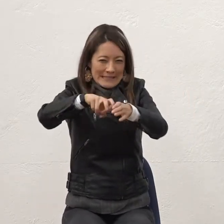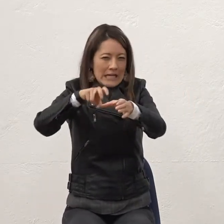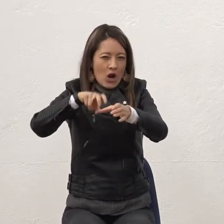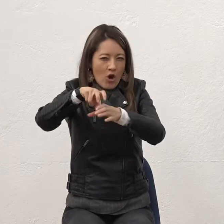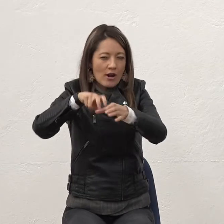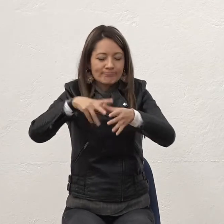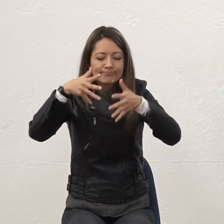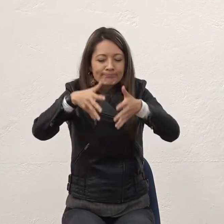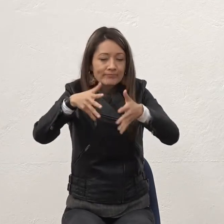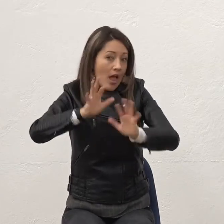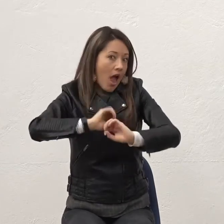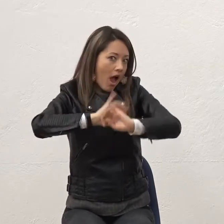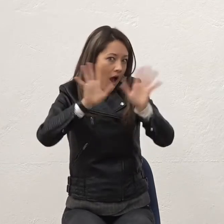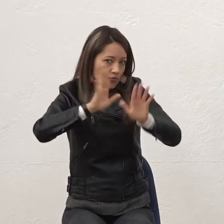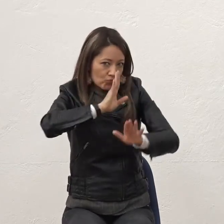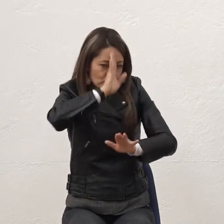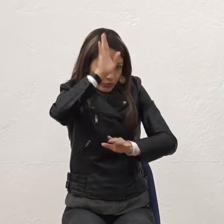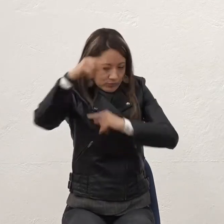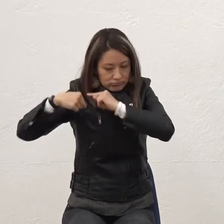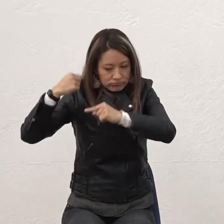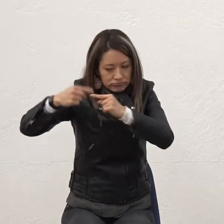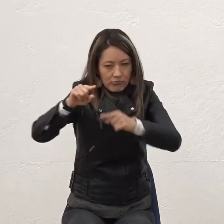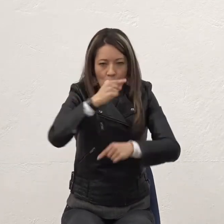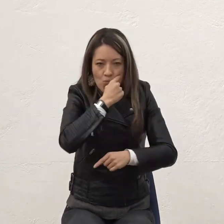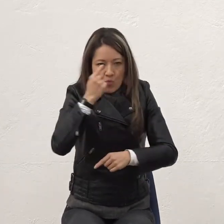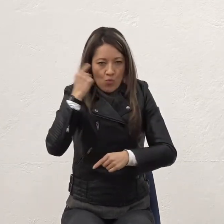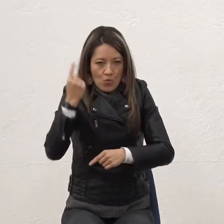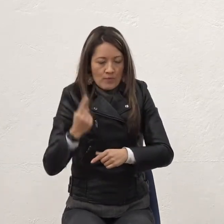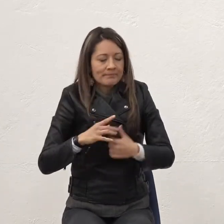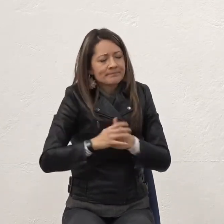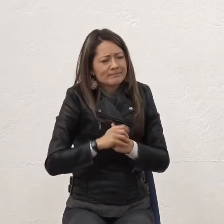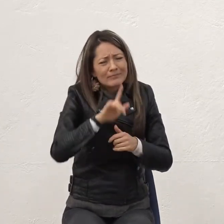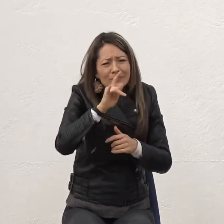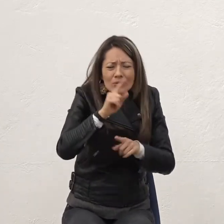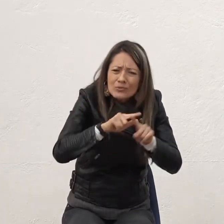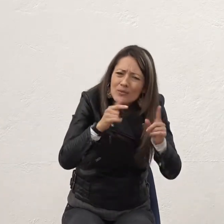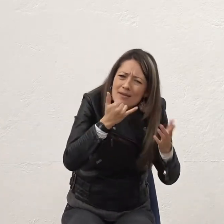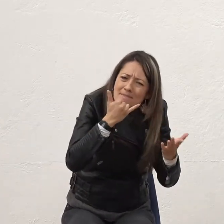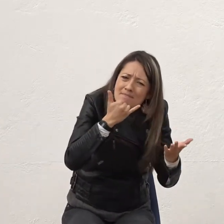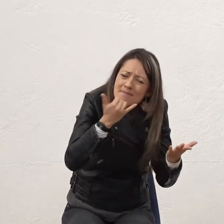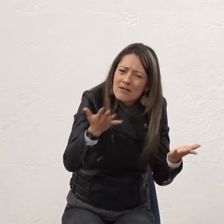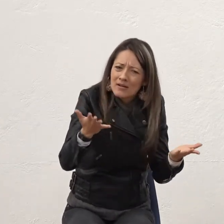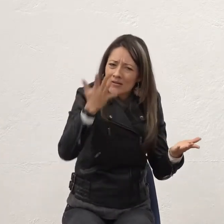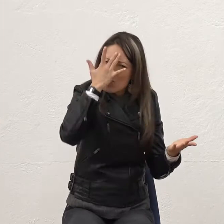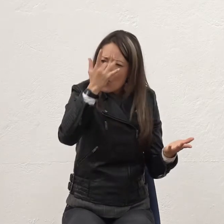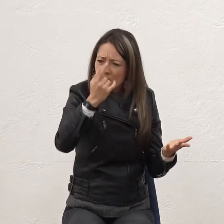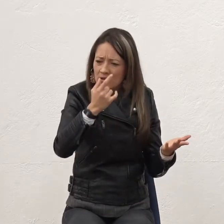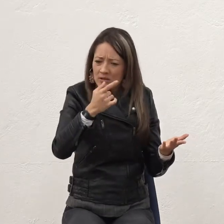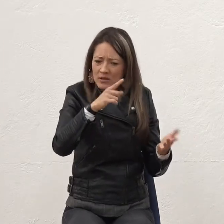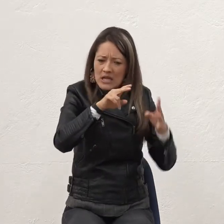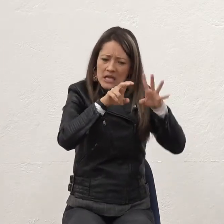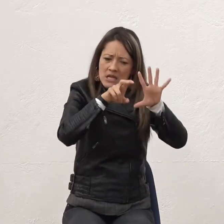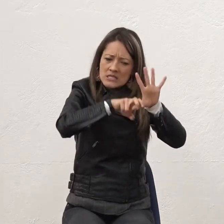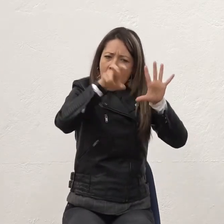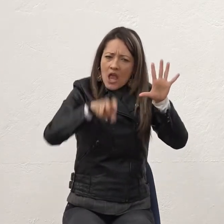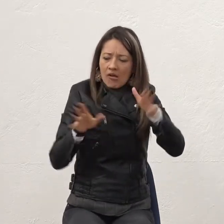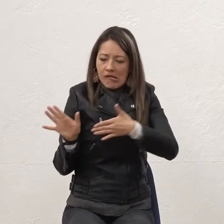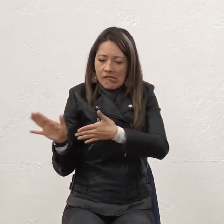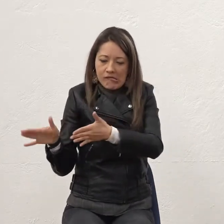era costumbre y tradición de ellos. ¿Qué pasó en el camino? ¿Qué pasó con